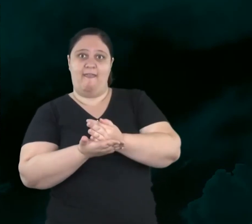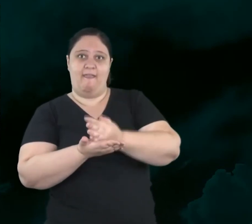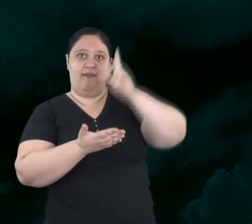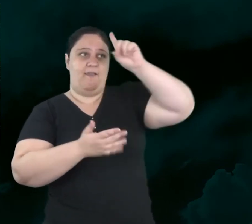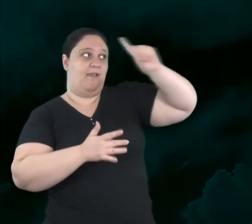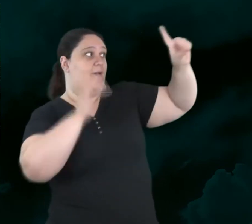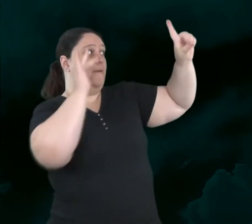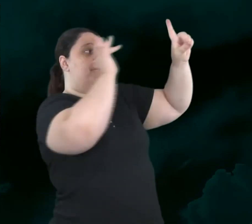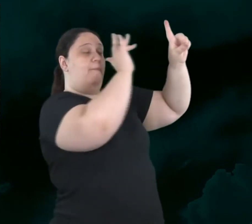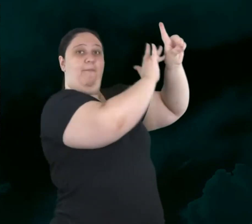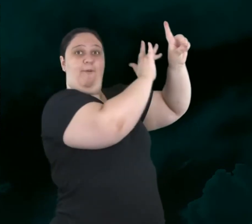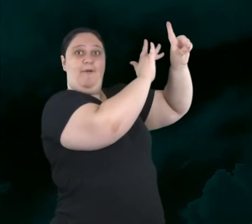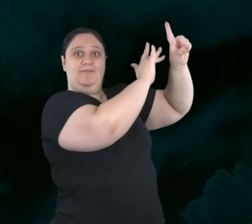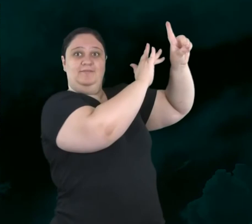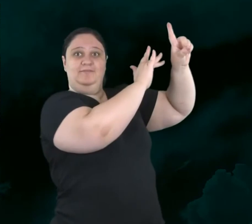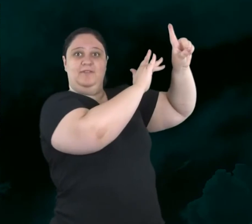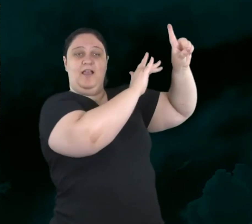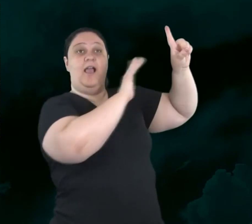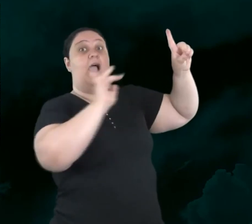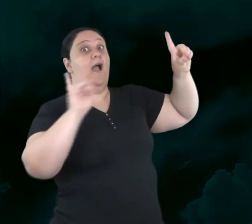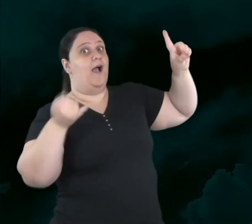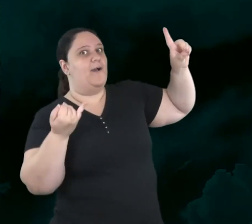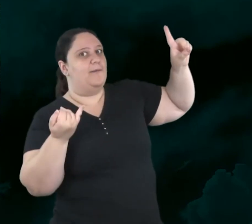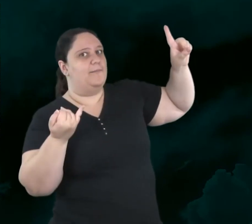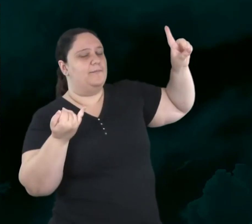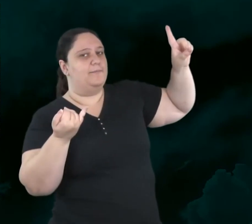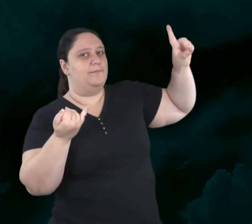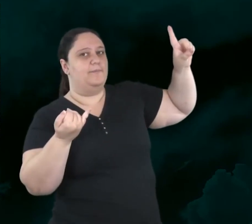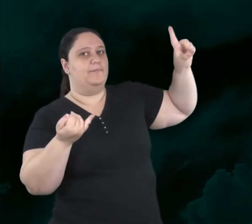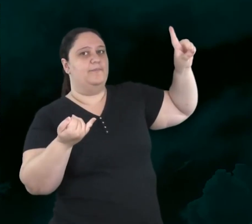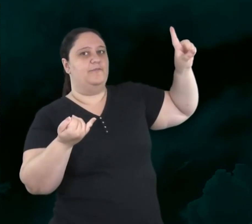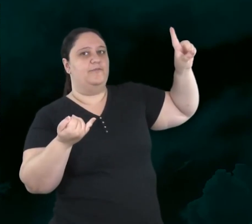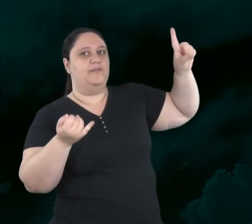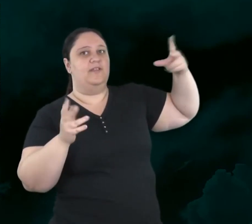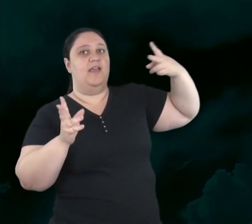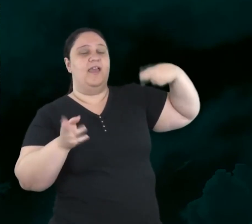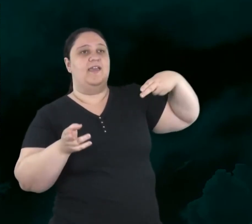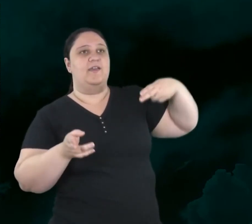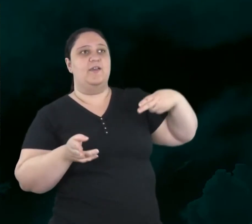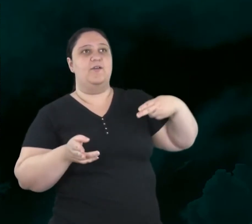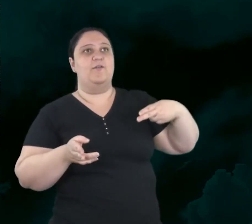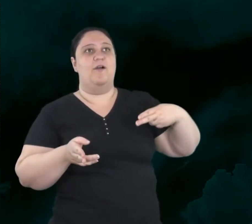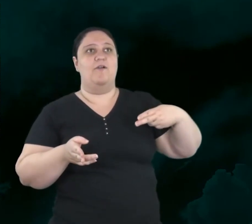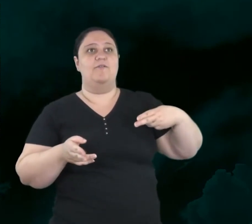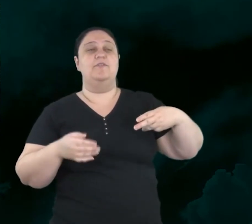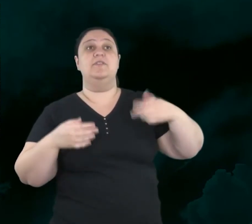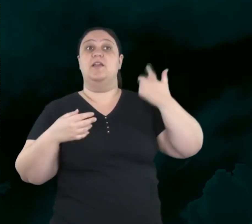isso. É como se você tivesse acesso a uma conta bancária,